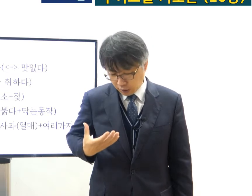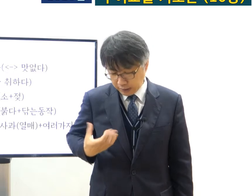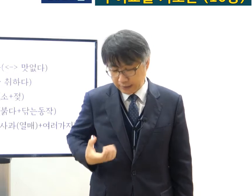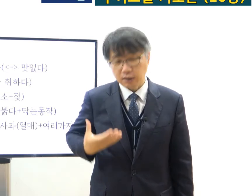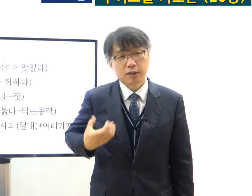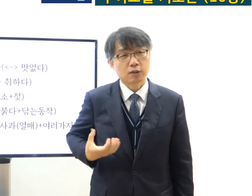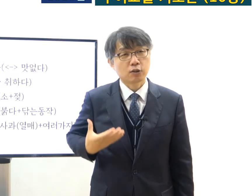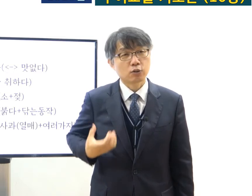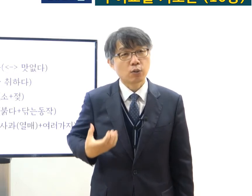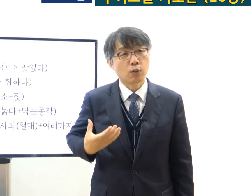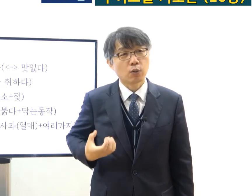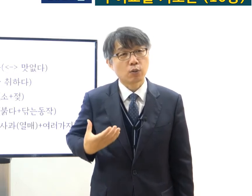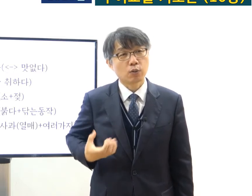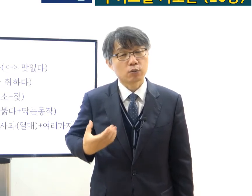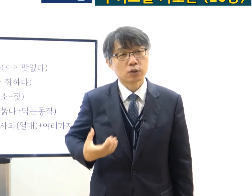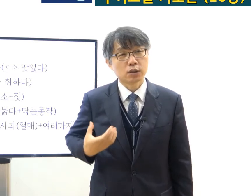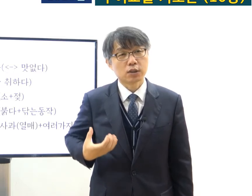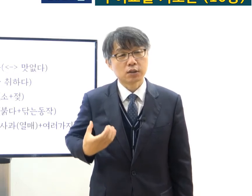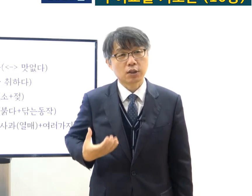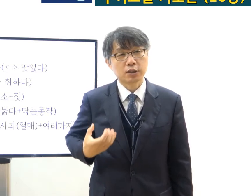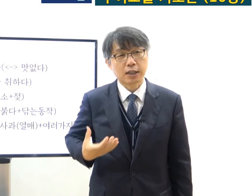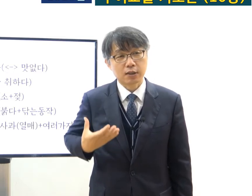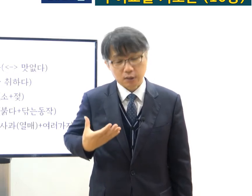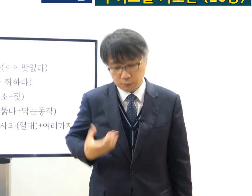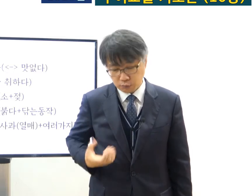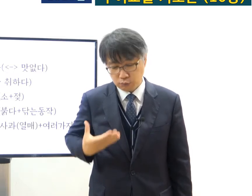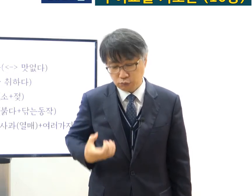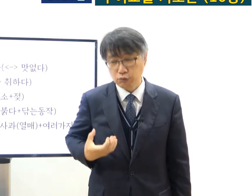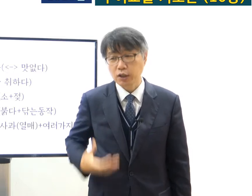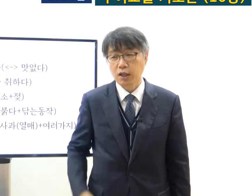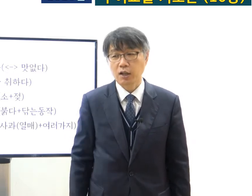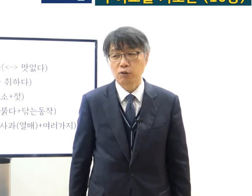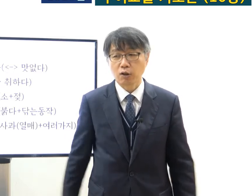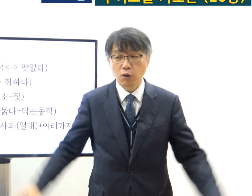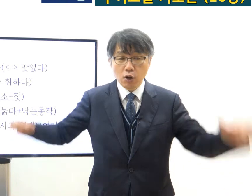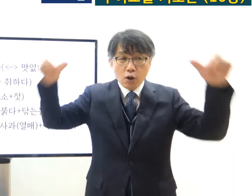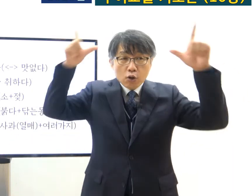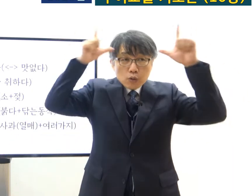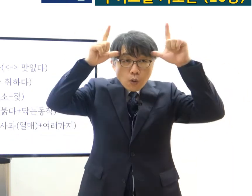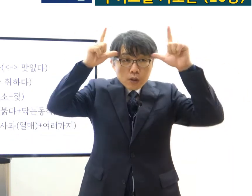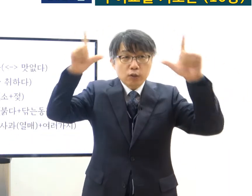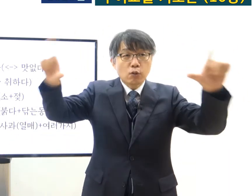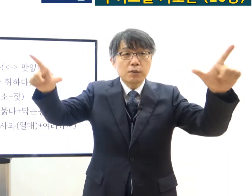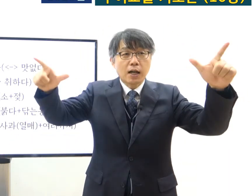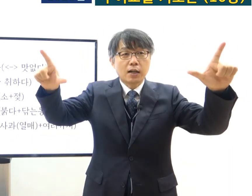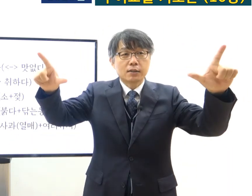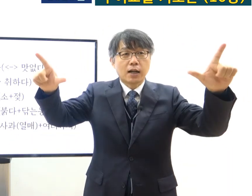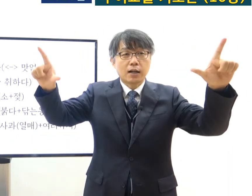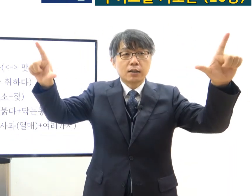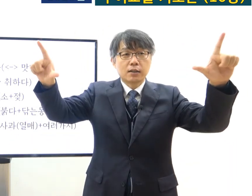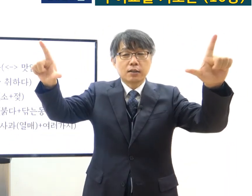짜는 것들, 젖을 짜는 것처럼 우유 이렇게 하고 있다고 이게 소입니다. 자,